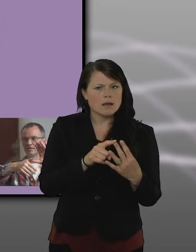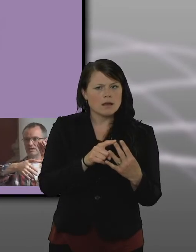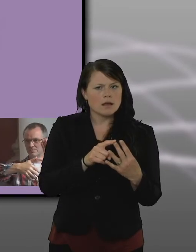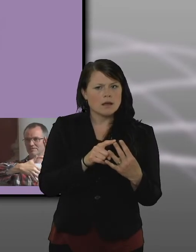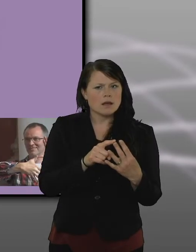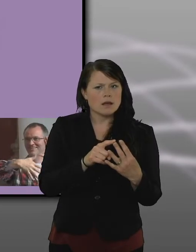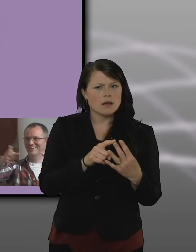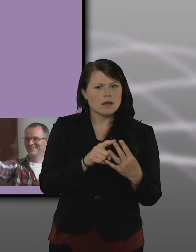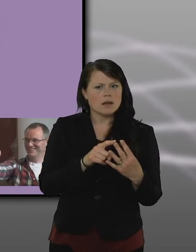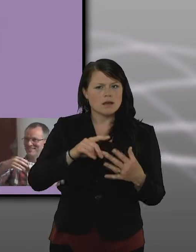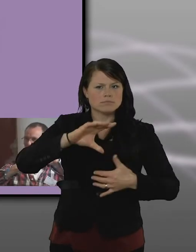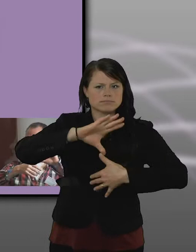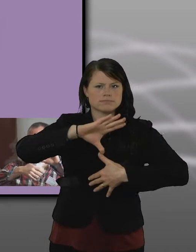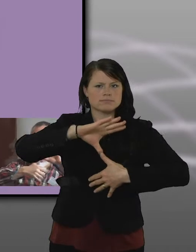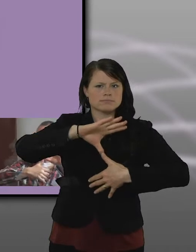kan den här.